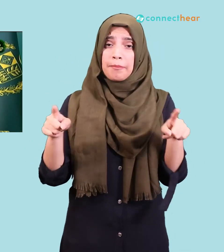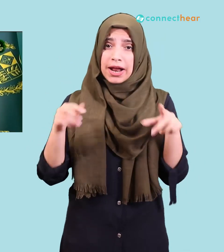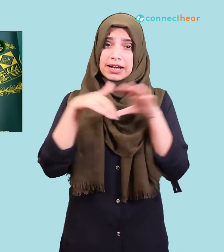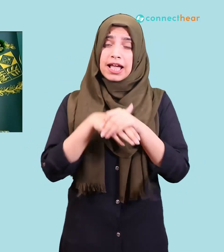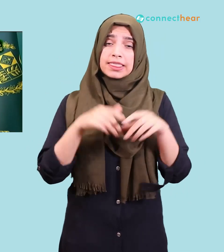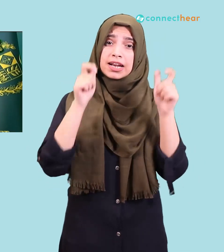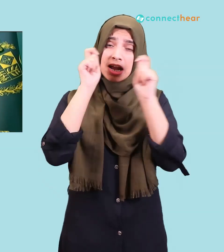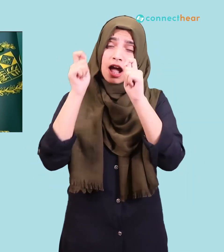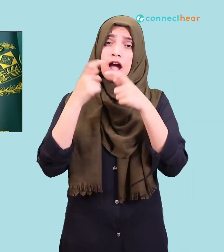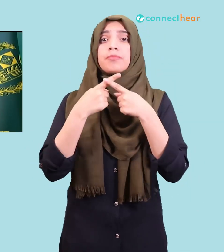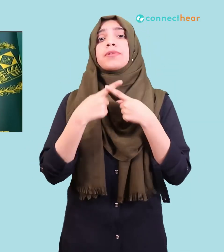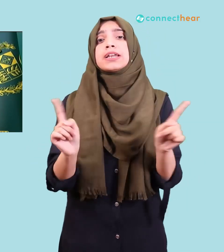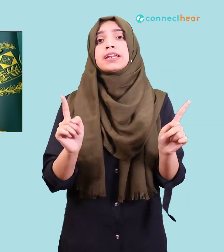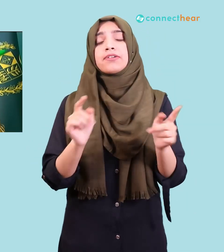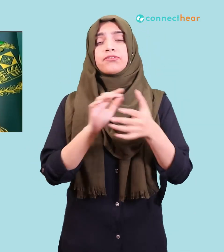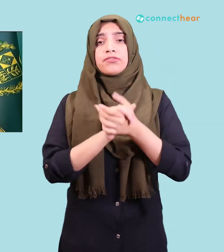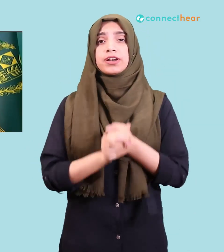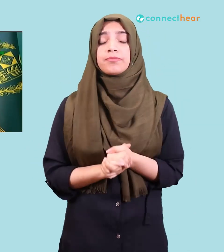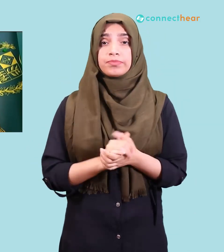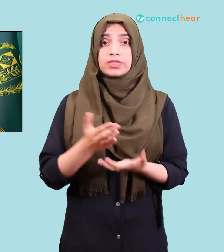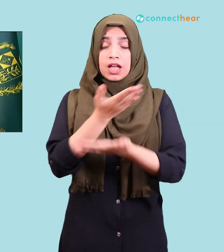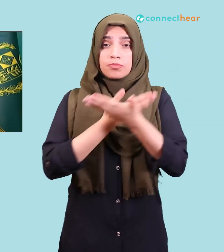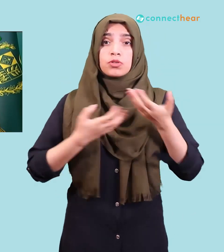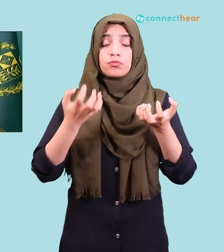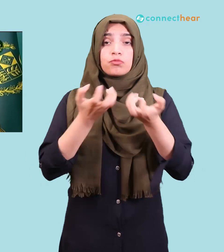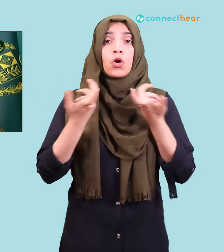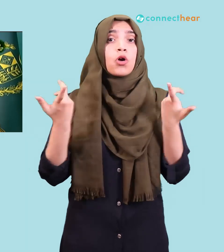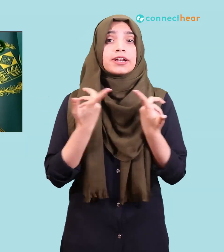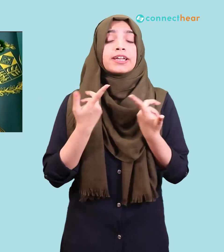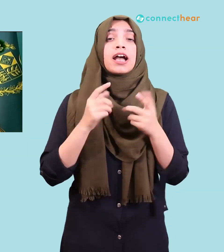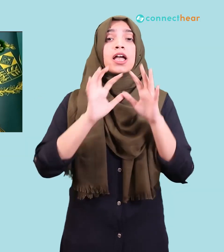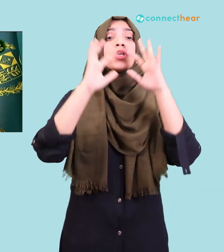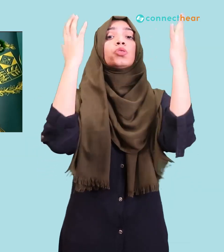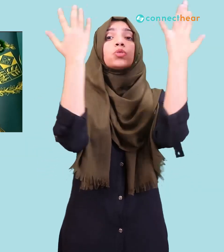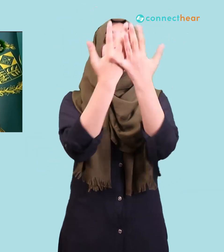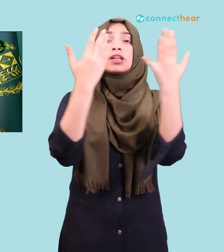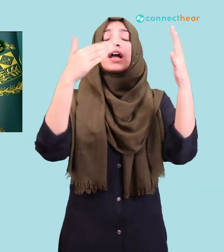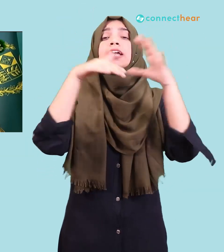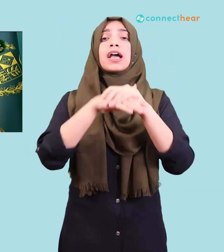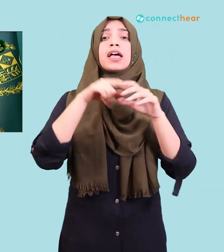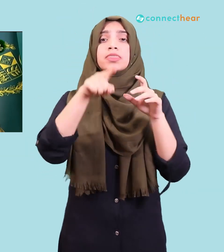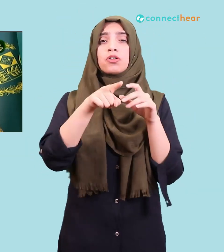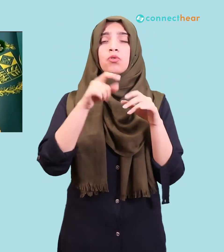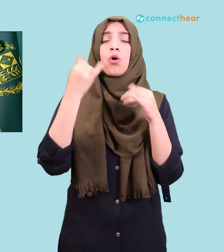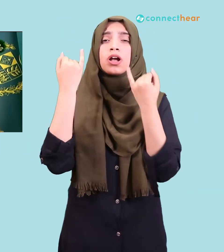ये गुस्ताखी ना की जाए उनकी शान में, वो ये है।